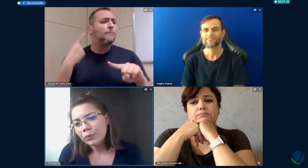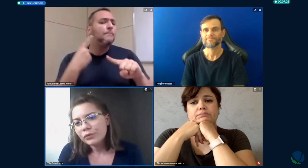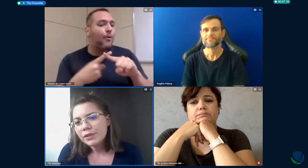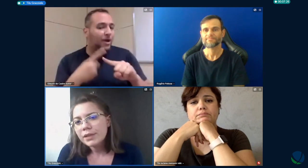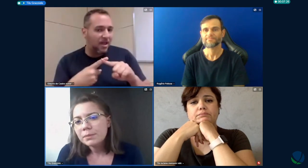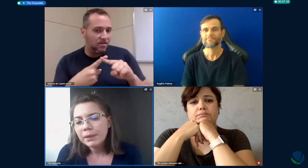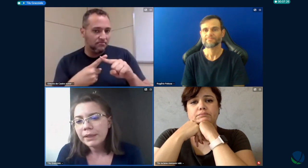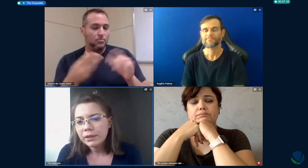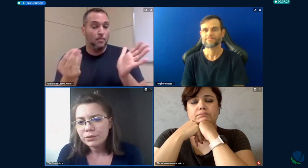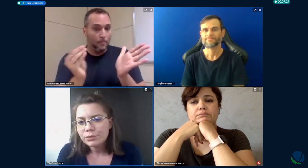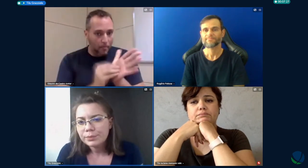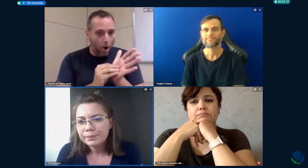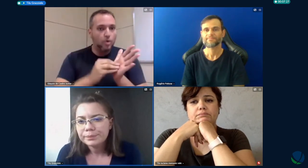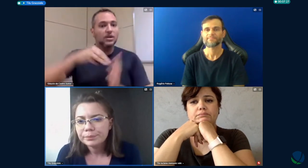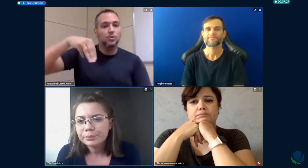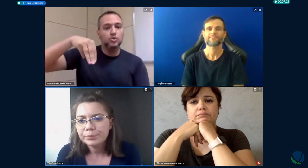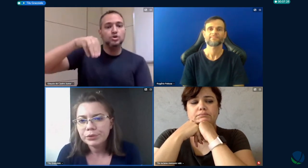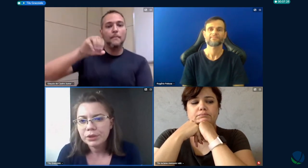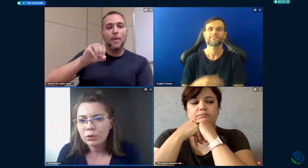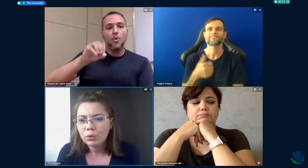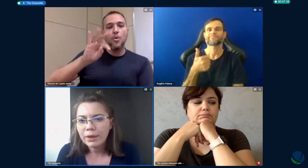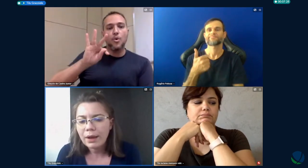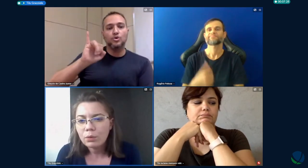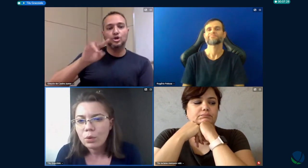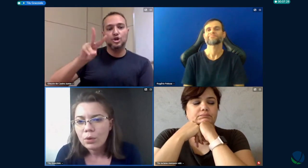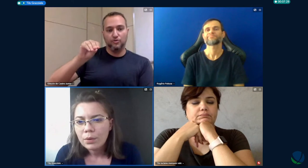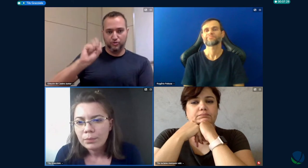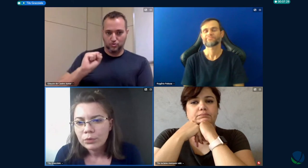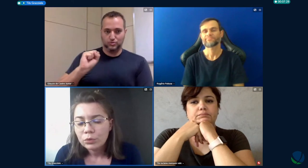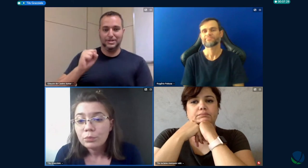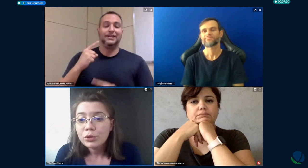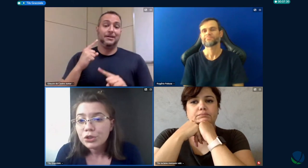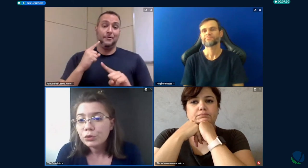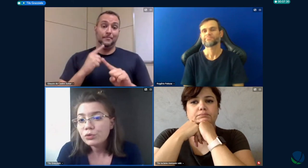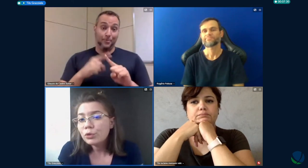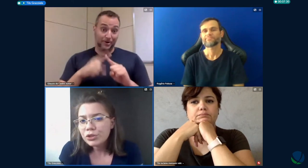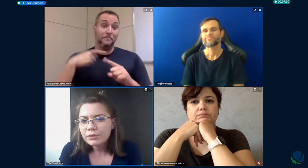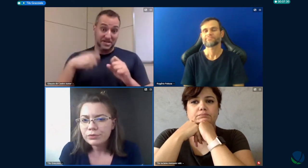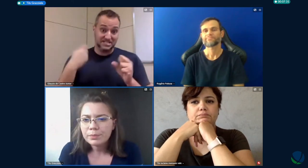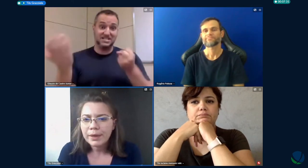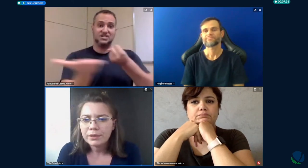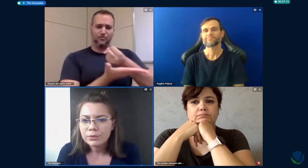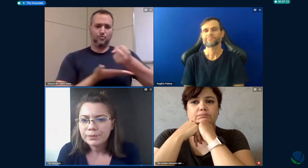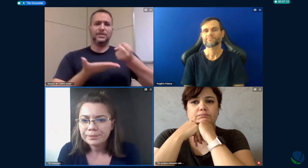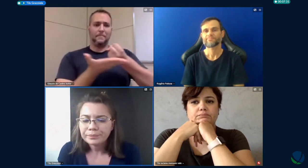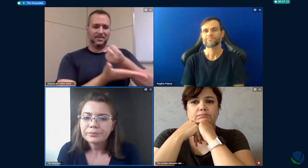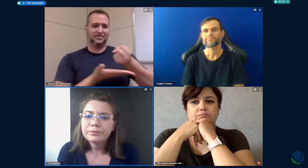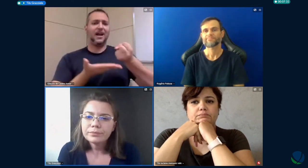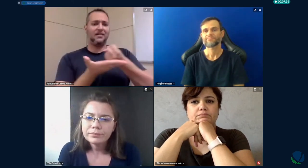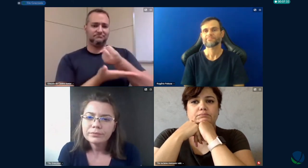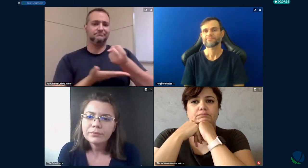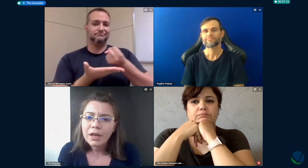Então, é bom que você explique isso. Porque colocar os motivos para isso.